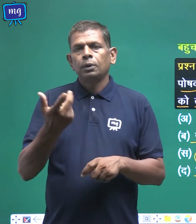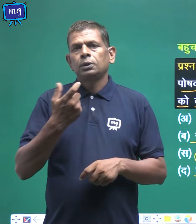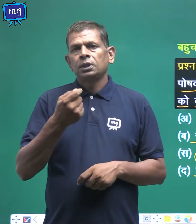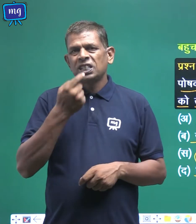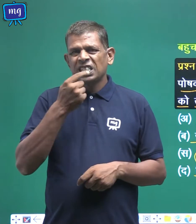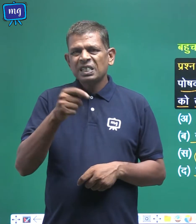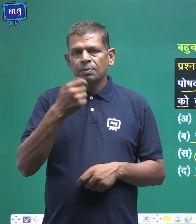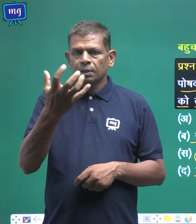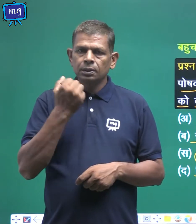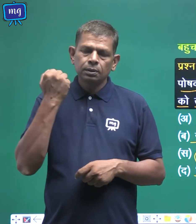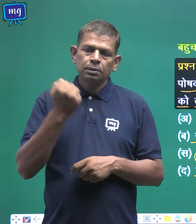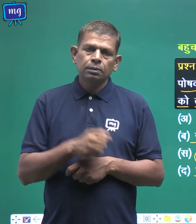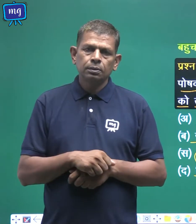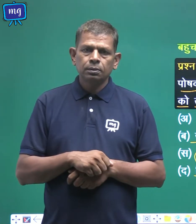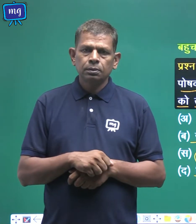है।